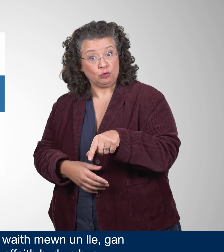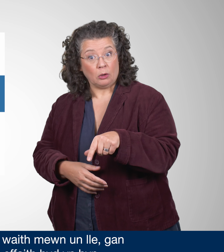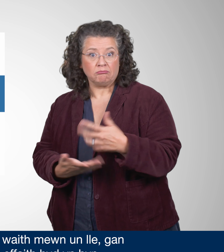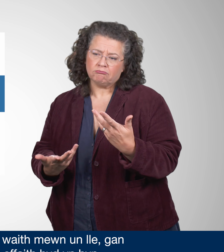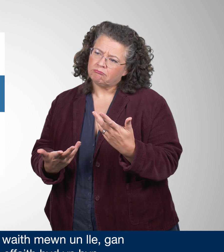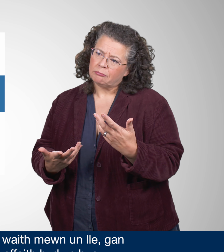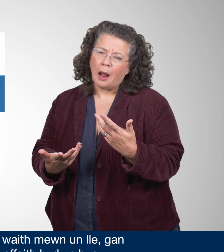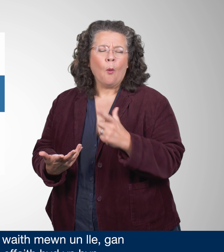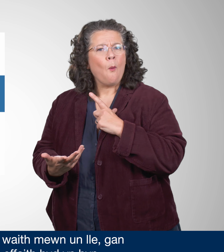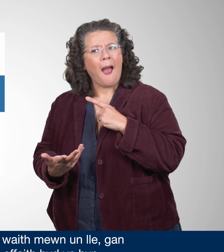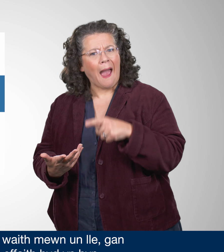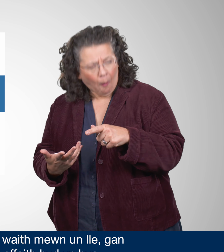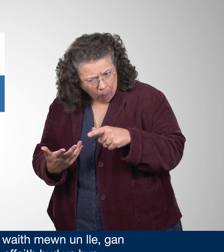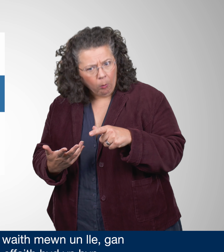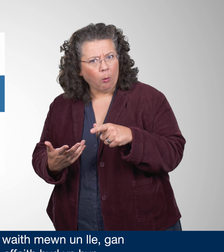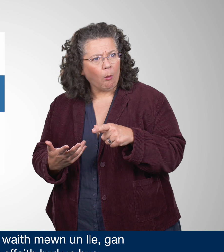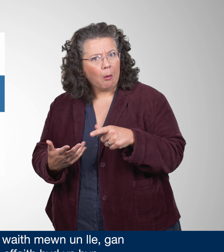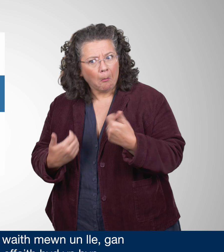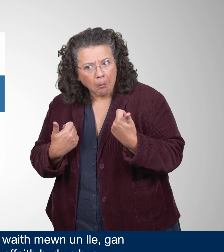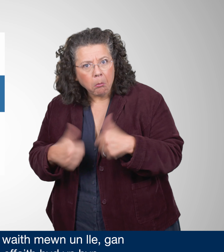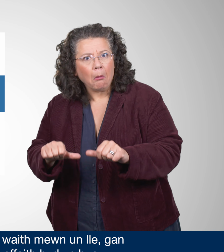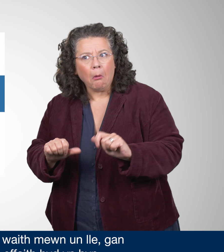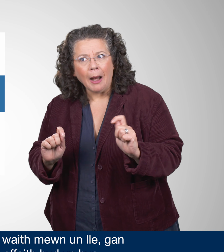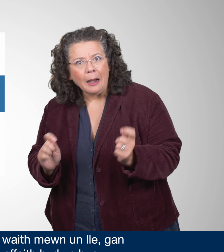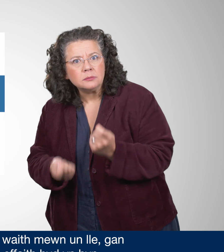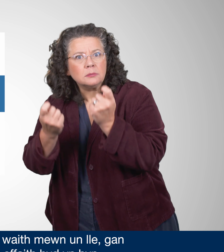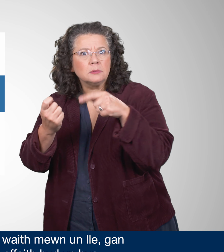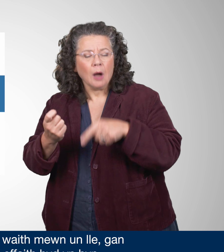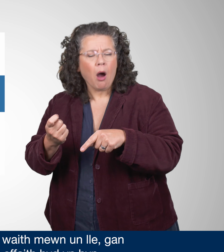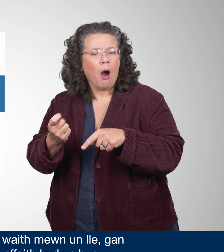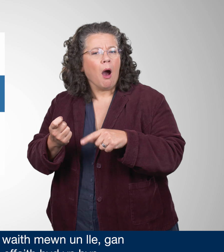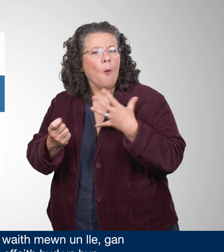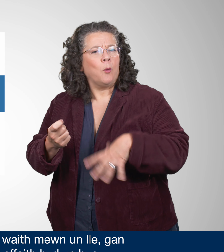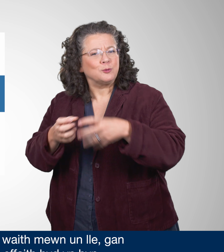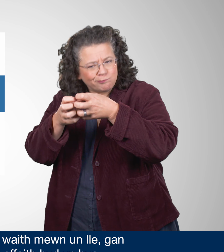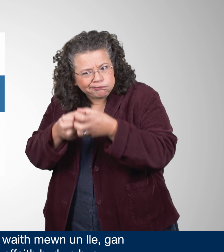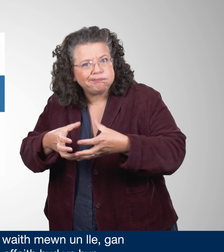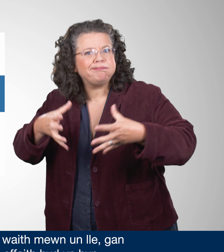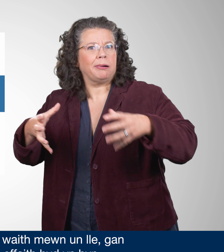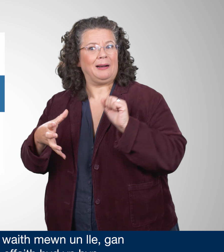gan adeiladu ar dystiolaeth o effaith hyd yn hyn.